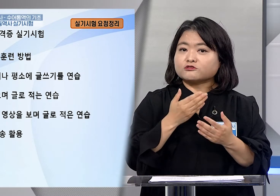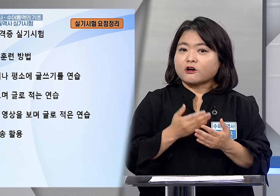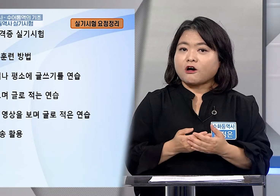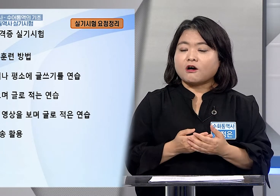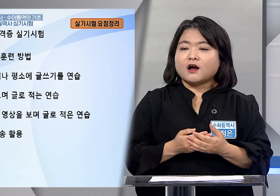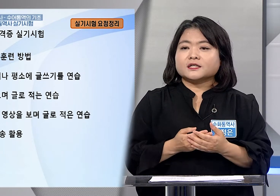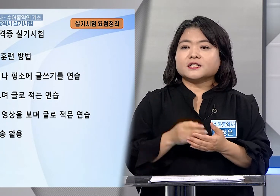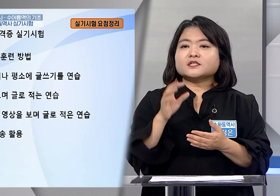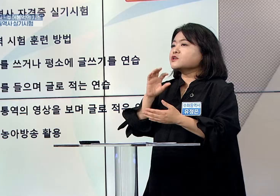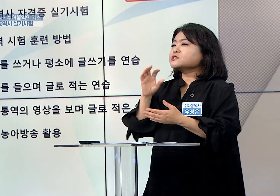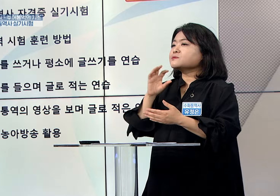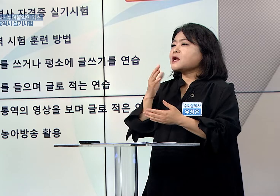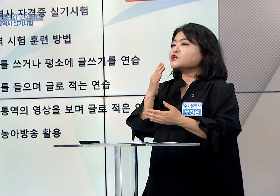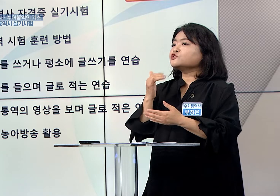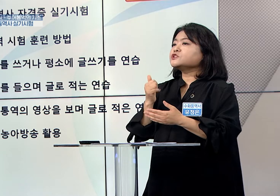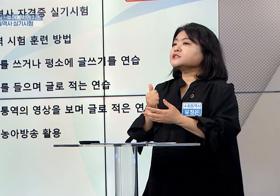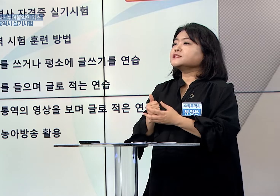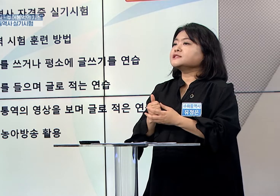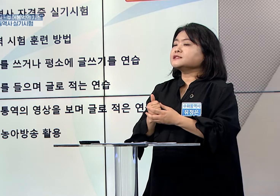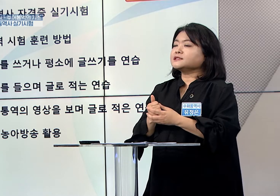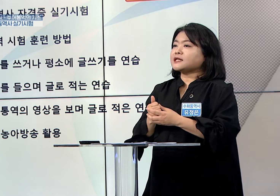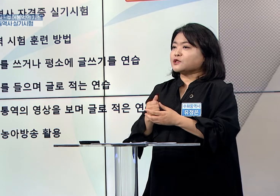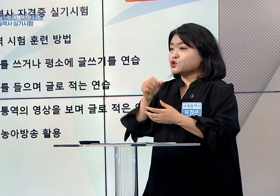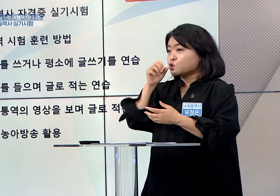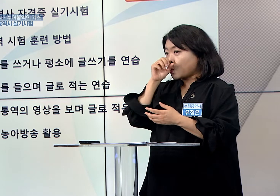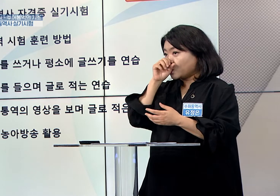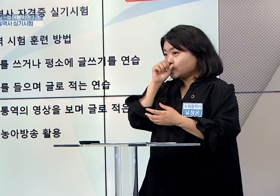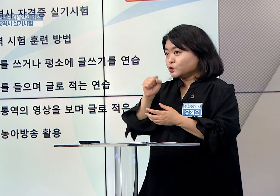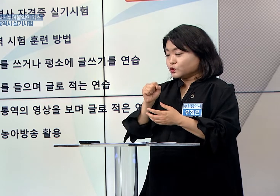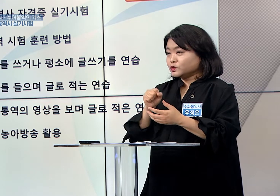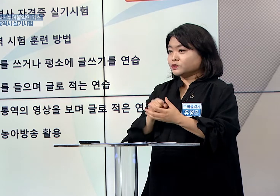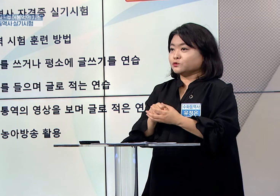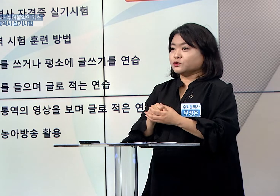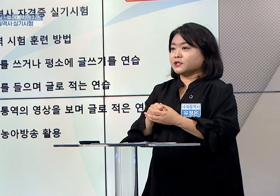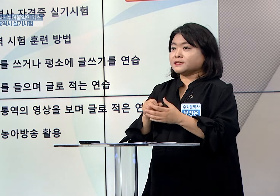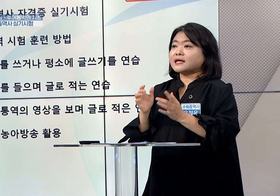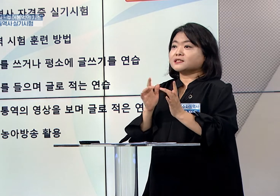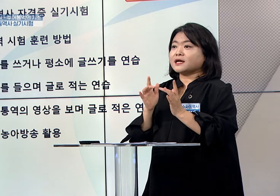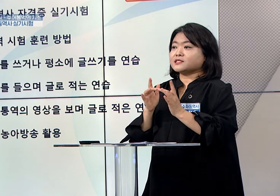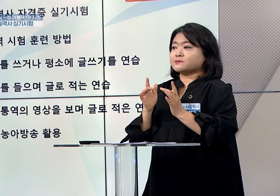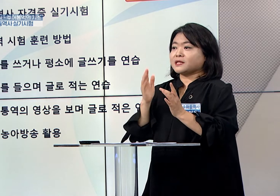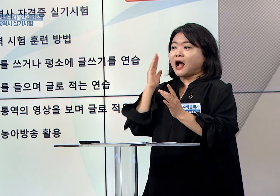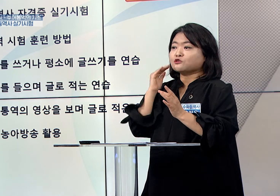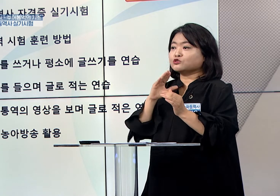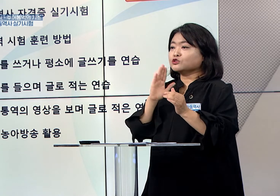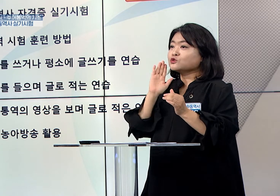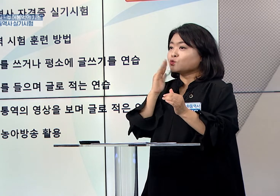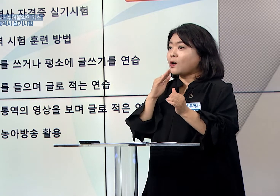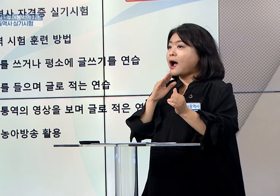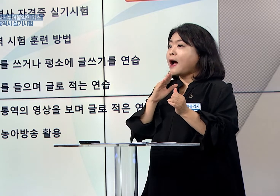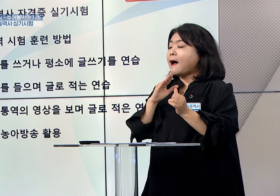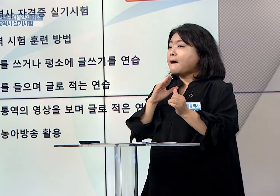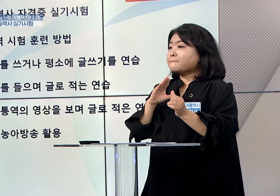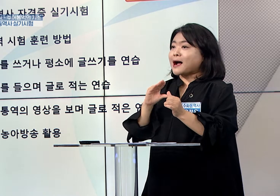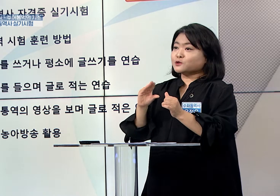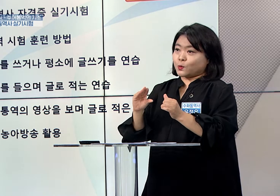중요하고요. 이 연습을 할 수 있는 아주 좋은 우리 사이트가 있습니다. 한국농아